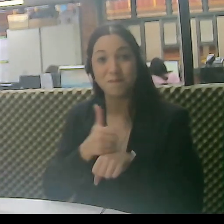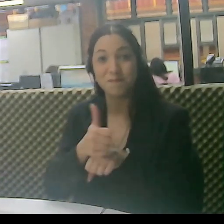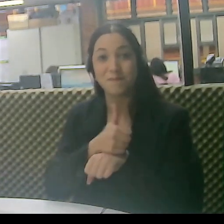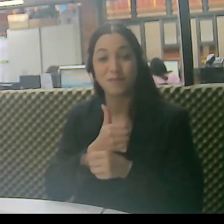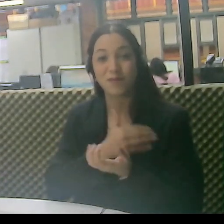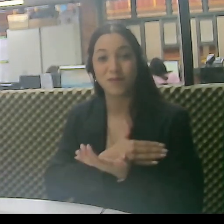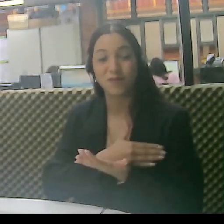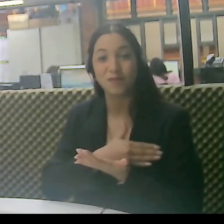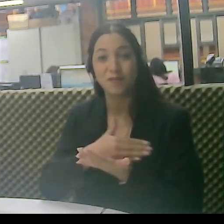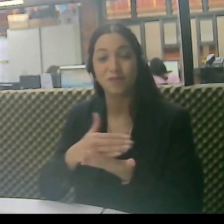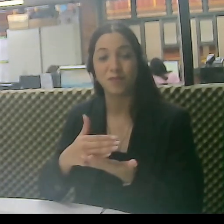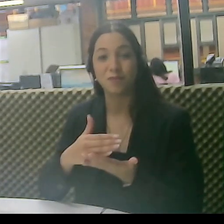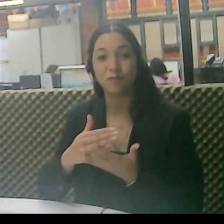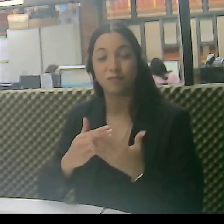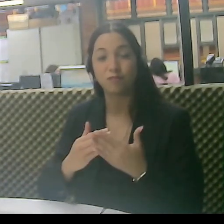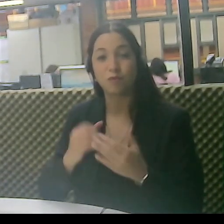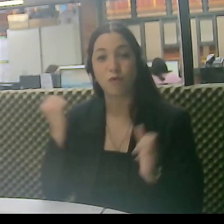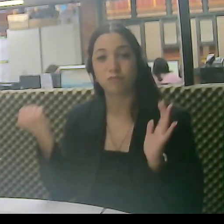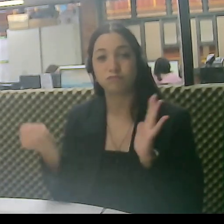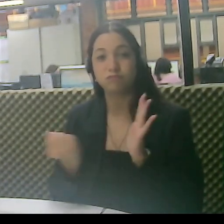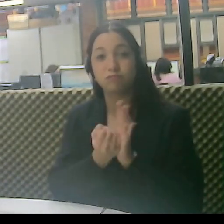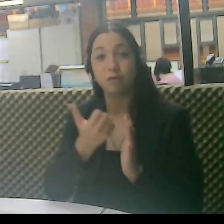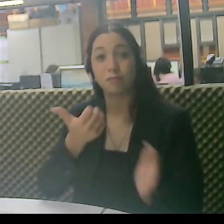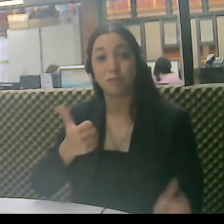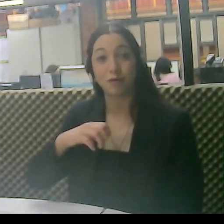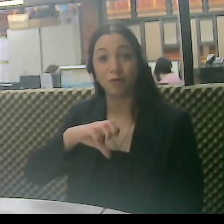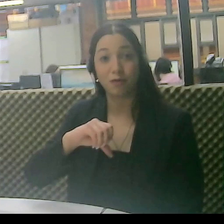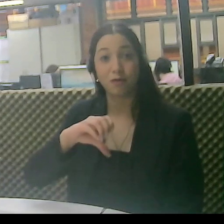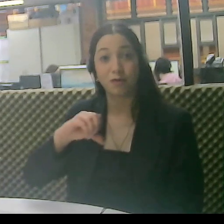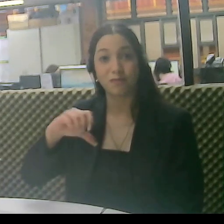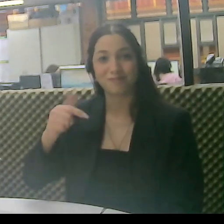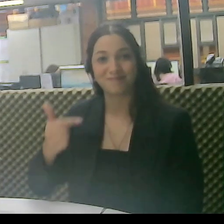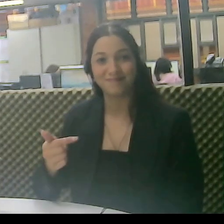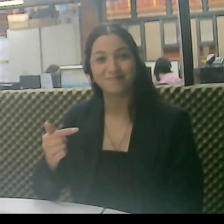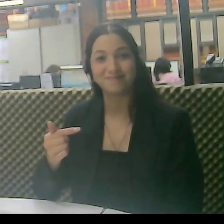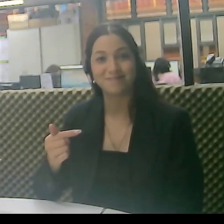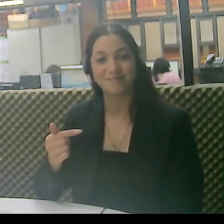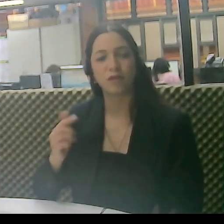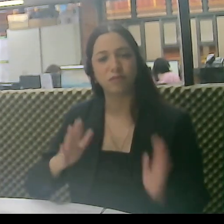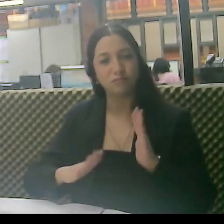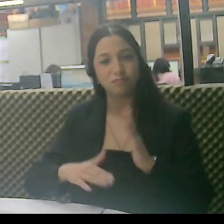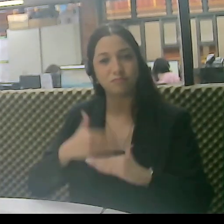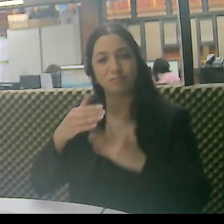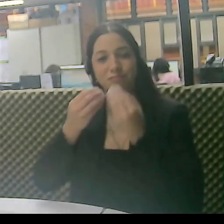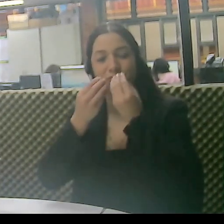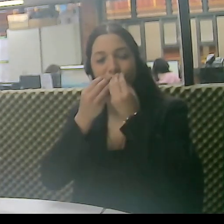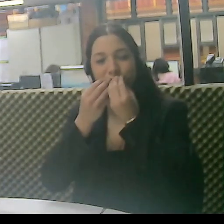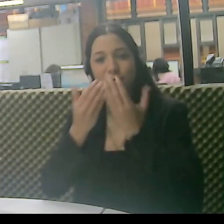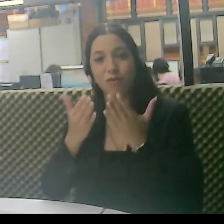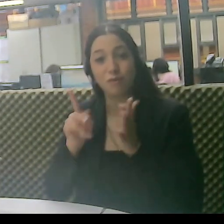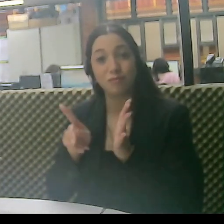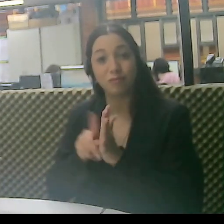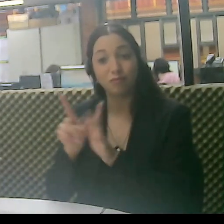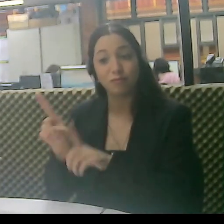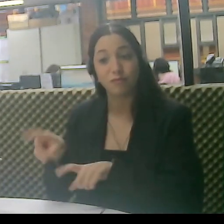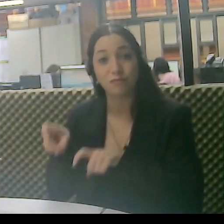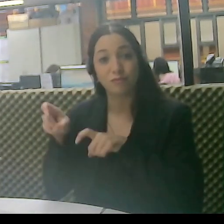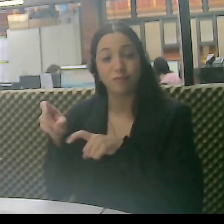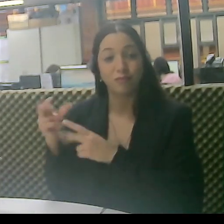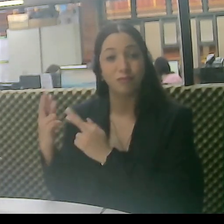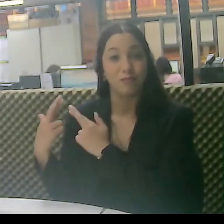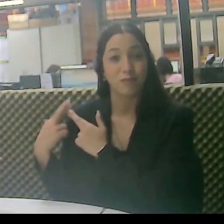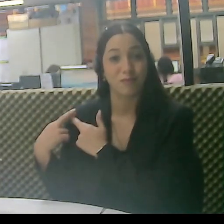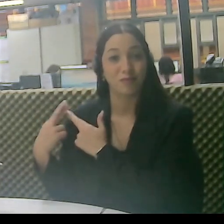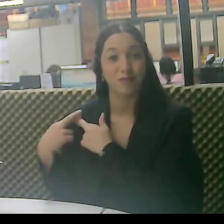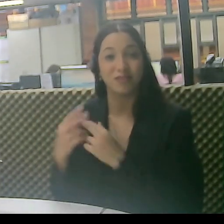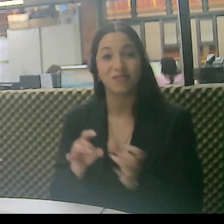desde o início da série histórica, que começou em 1997. O bom desempenho é puxado pelo agronegócio, com destaque para